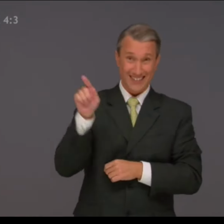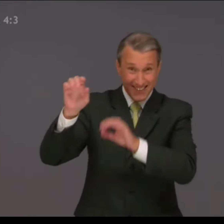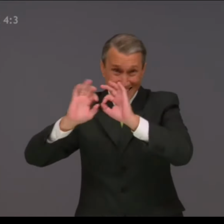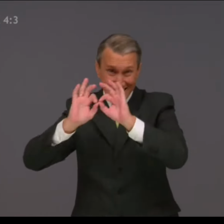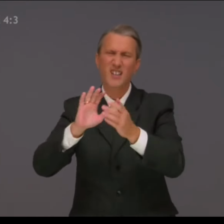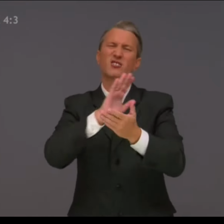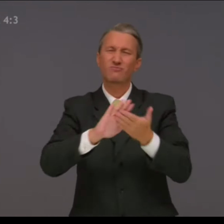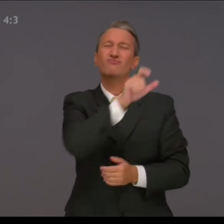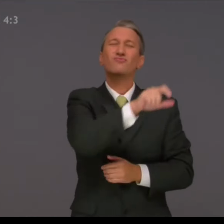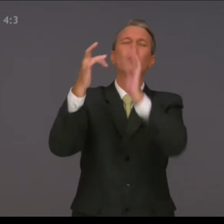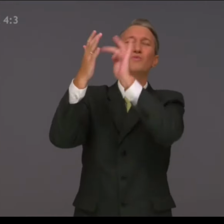karışmayın.